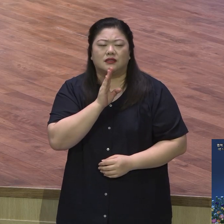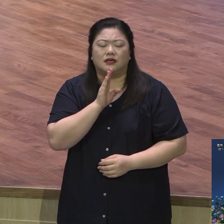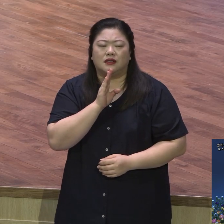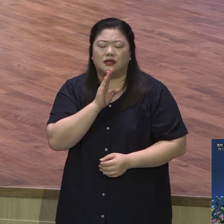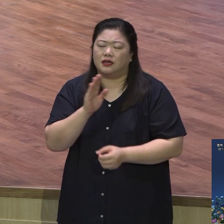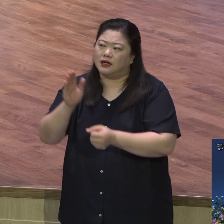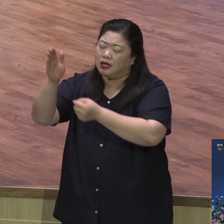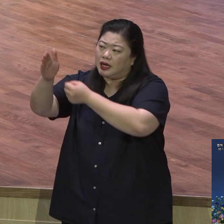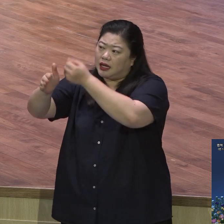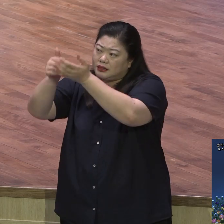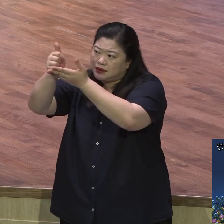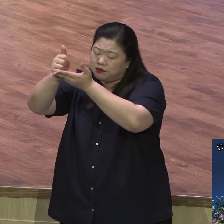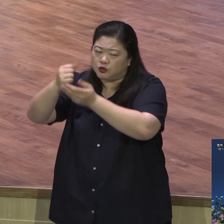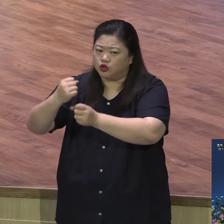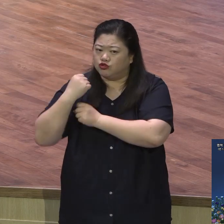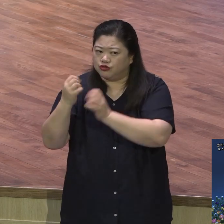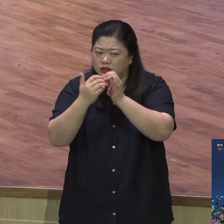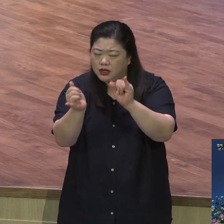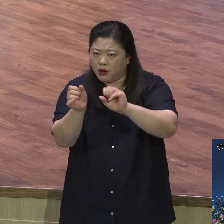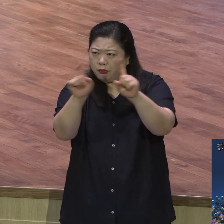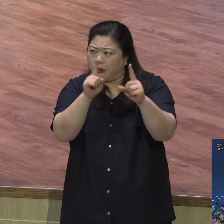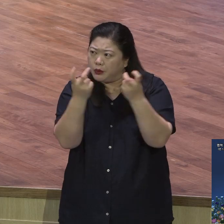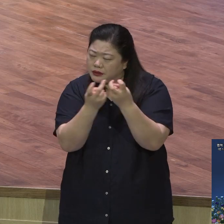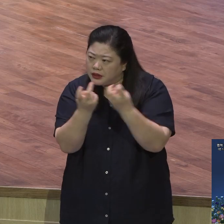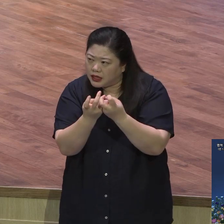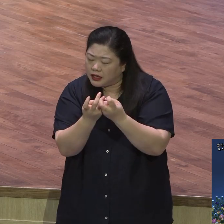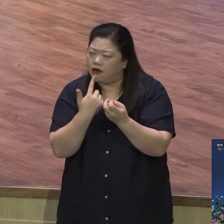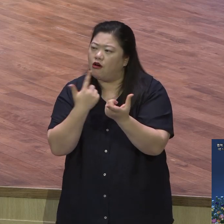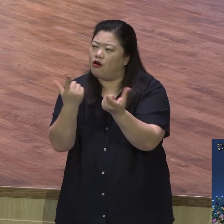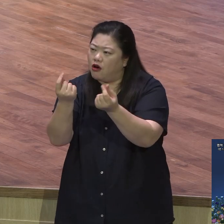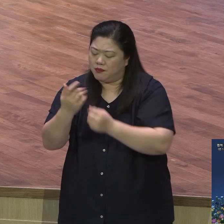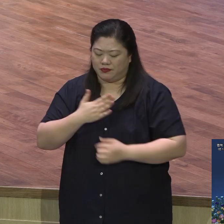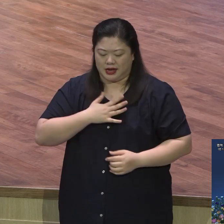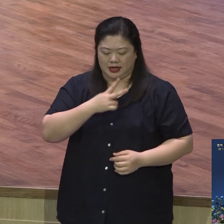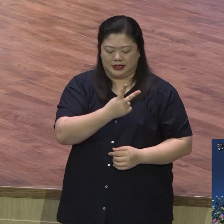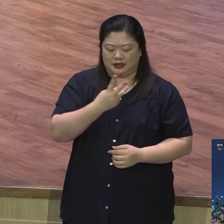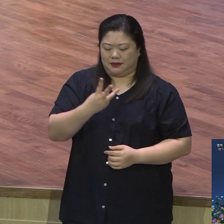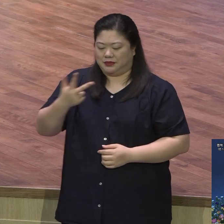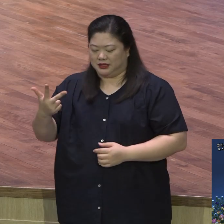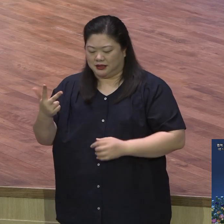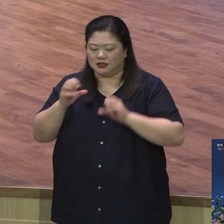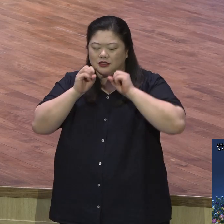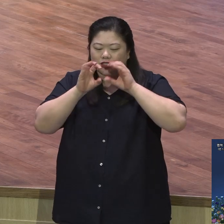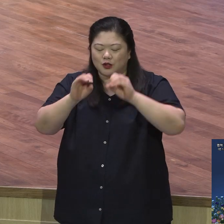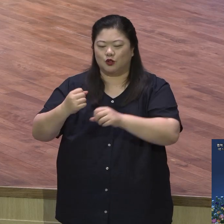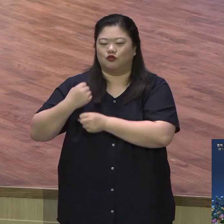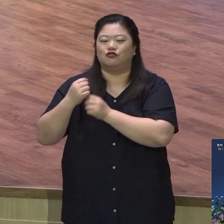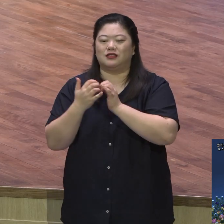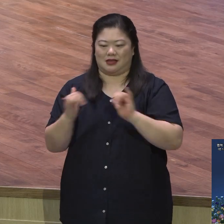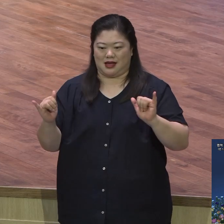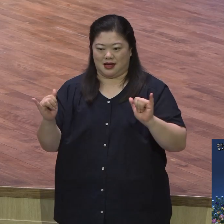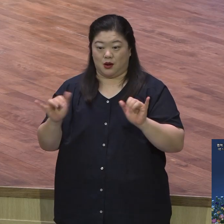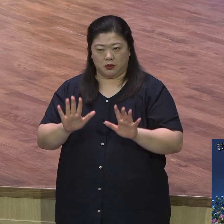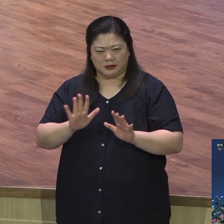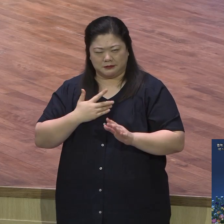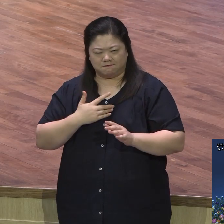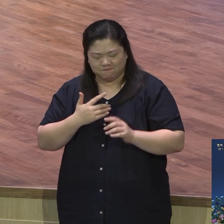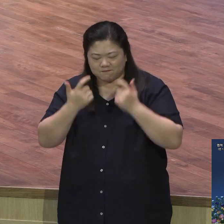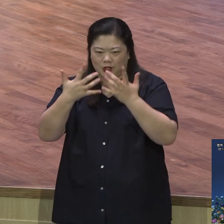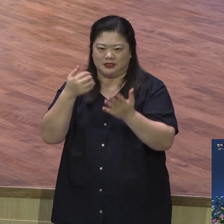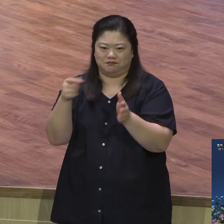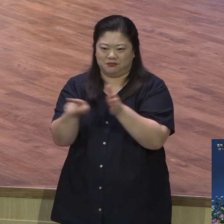2, 3, 7 나라 살리는 그리스도의 이사 제자로서 당당히 그렇게 서는 시간표 되기를 재므로